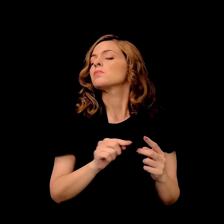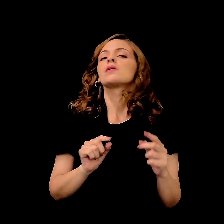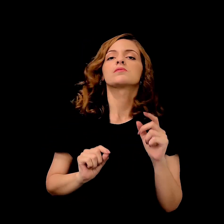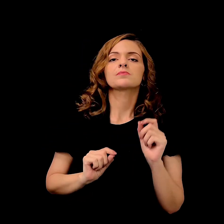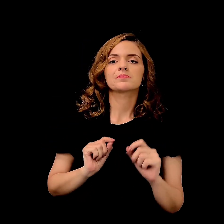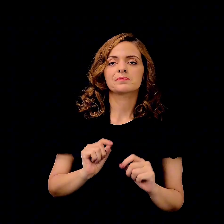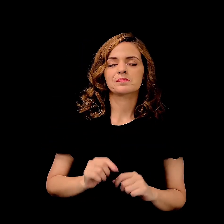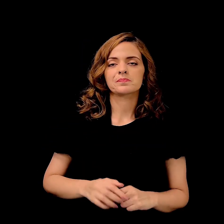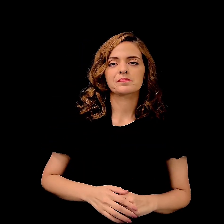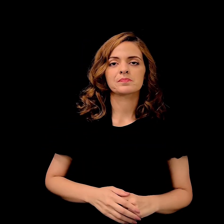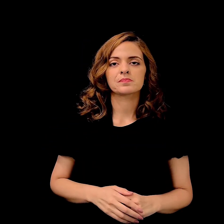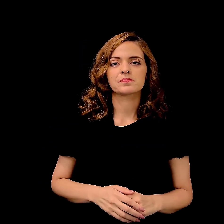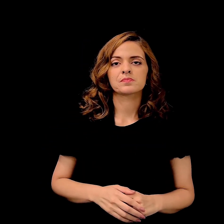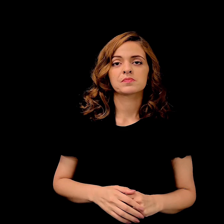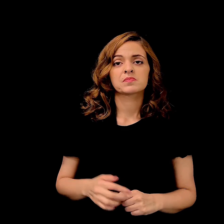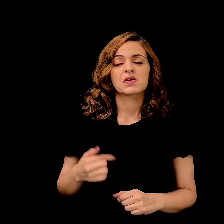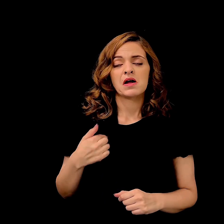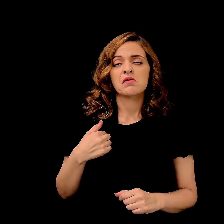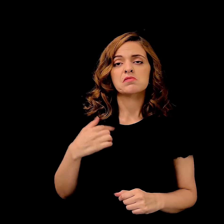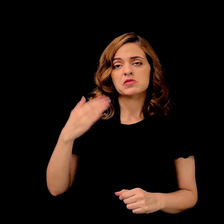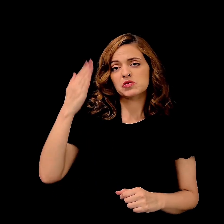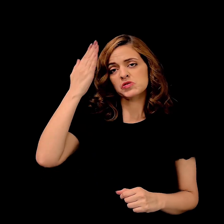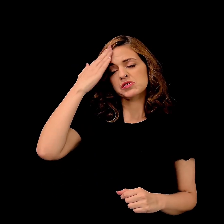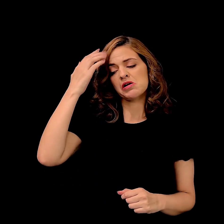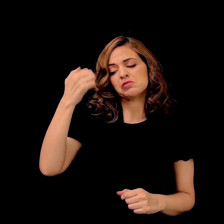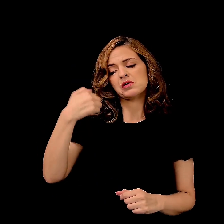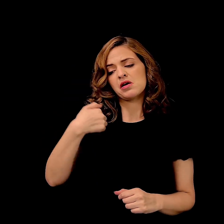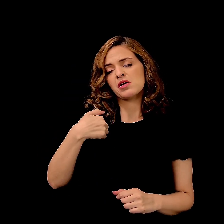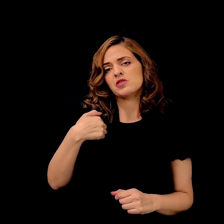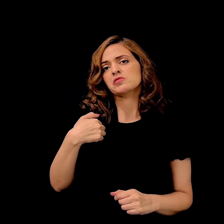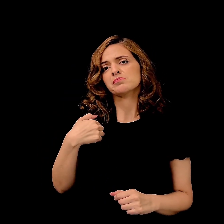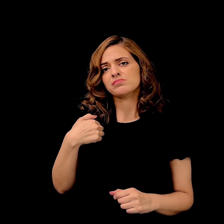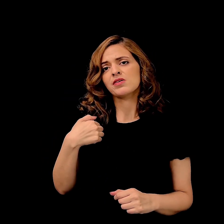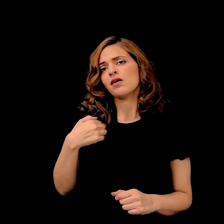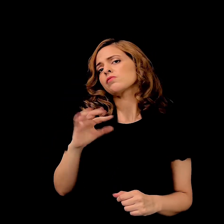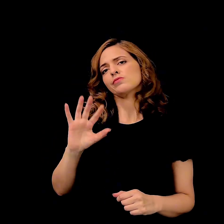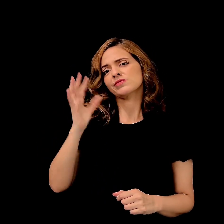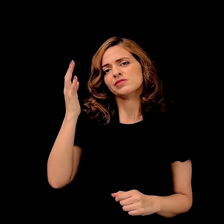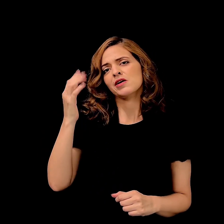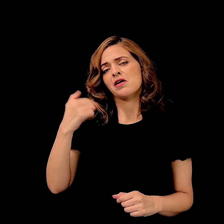mas... eu sei que aconteceu comigo quando era